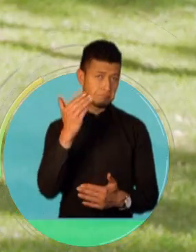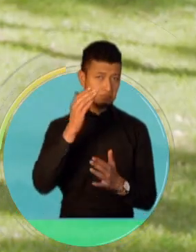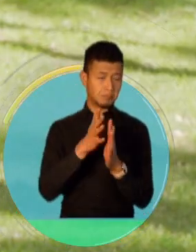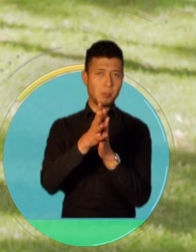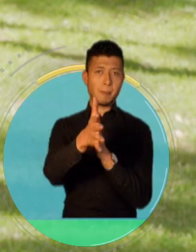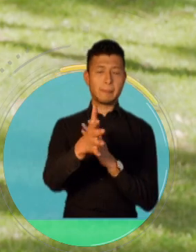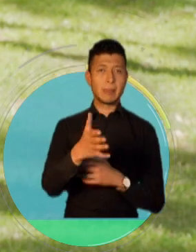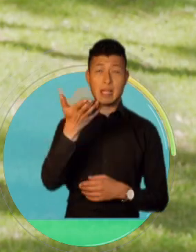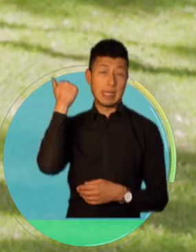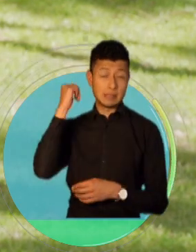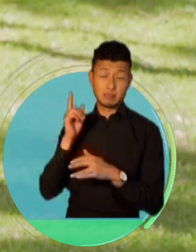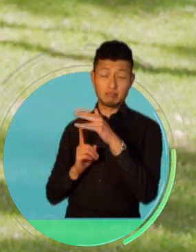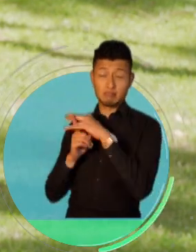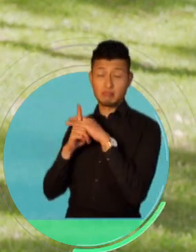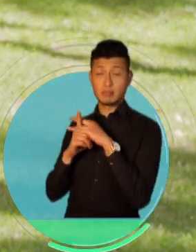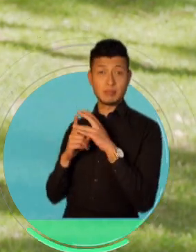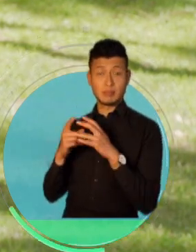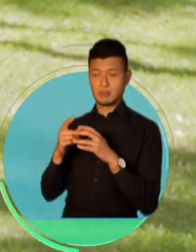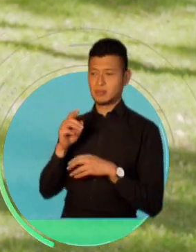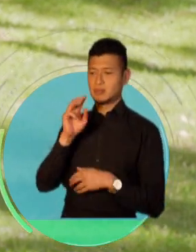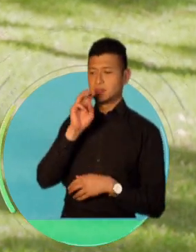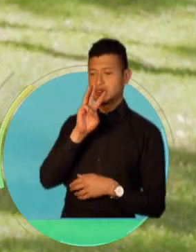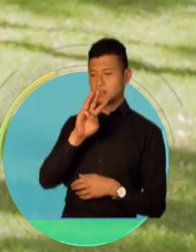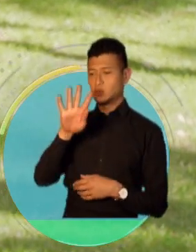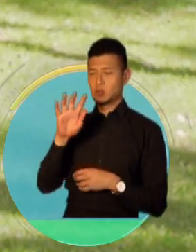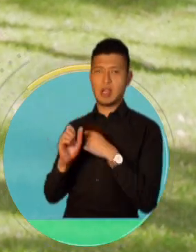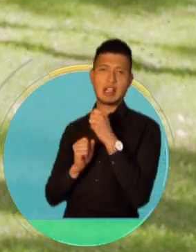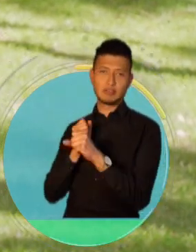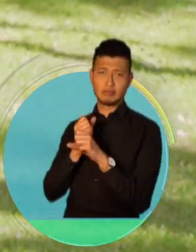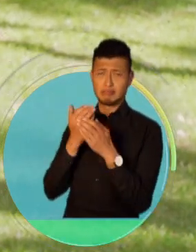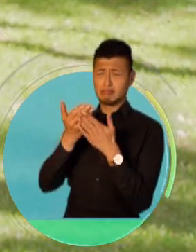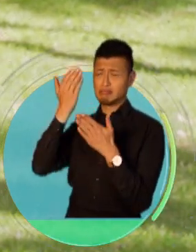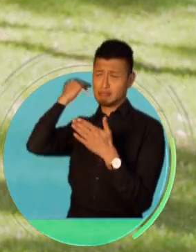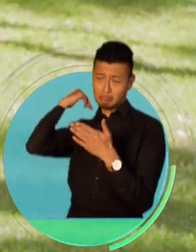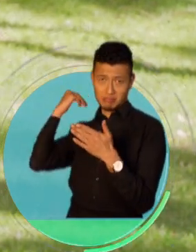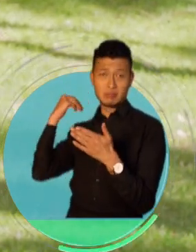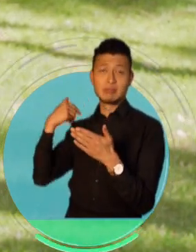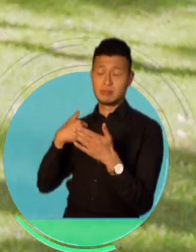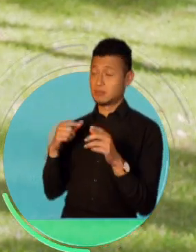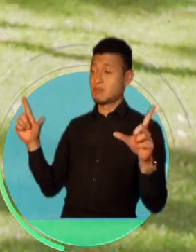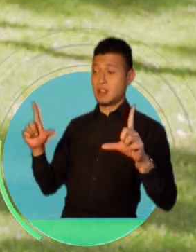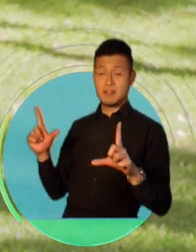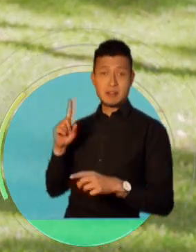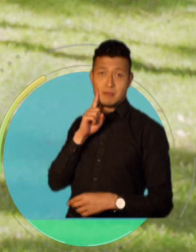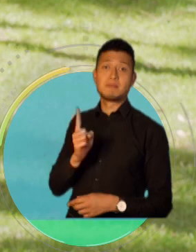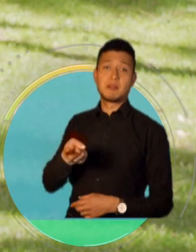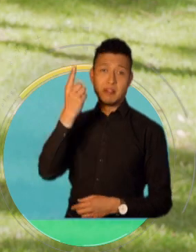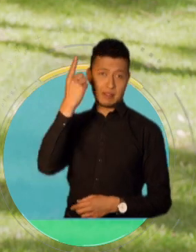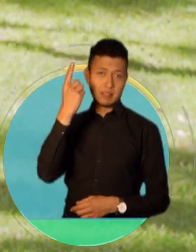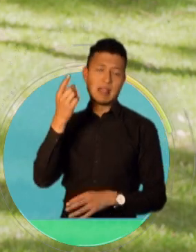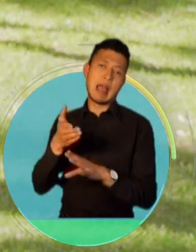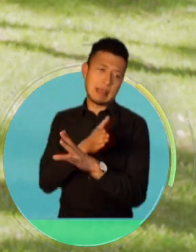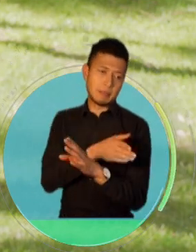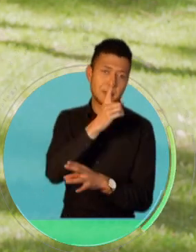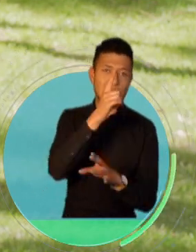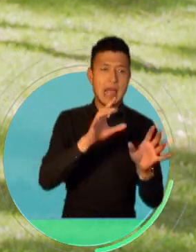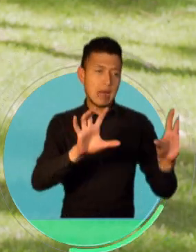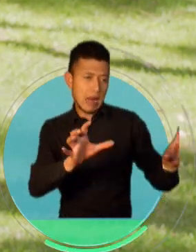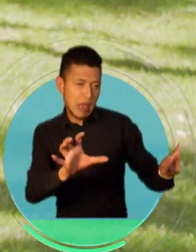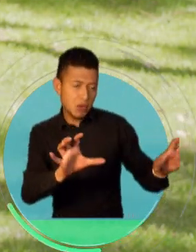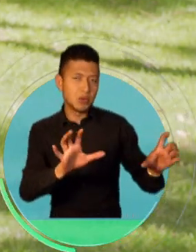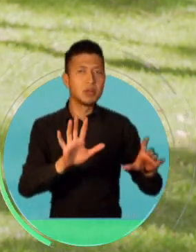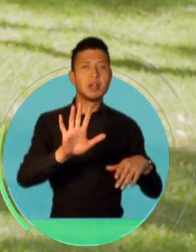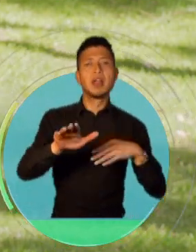comencé hace 34 años en la televisión hice primero radio